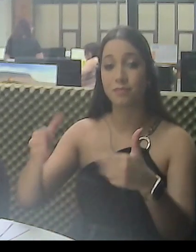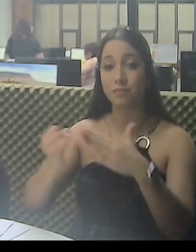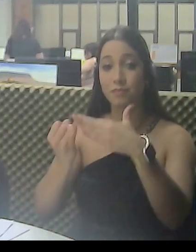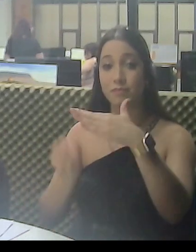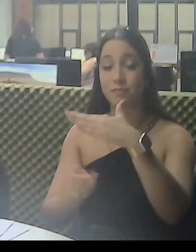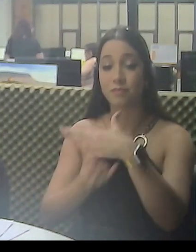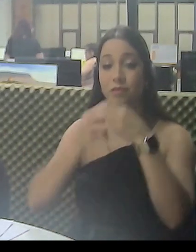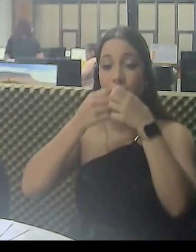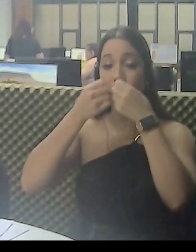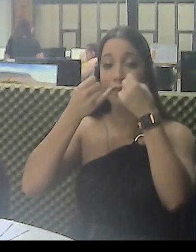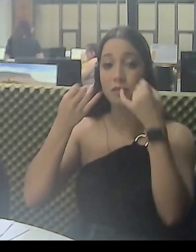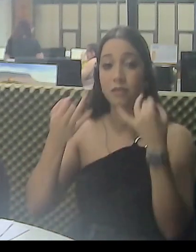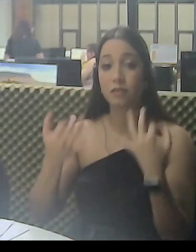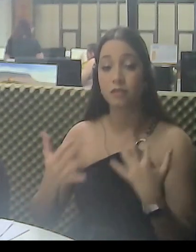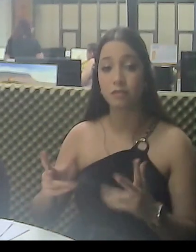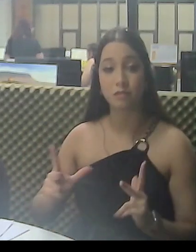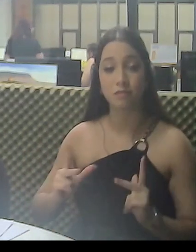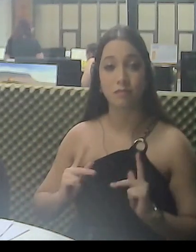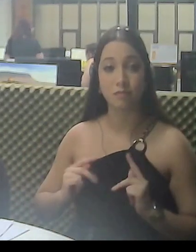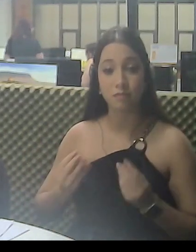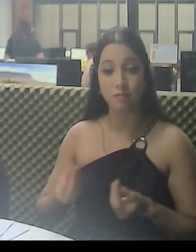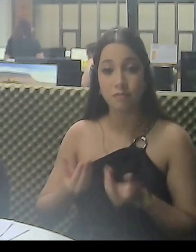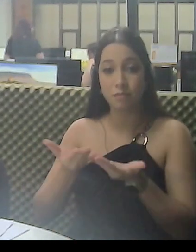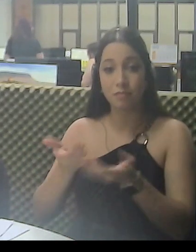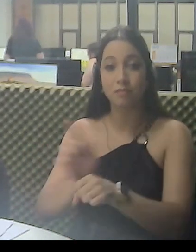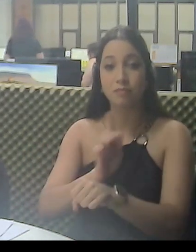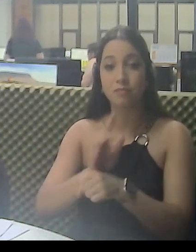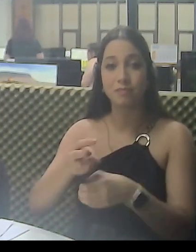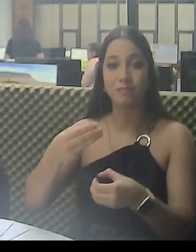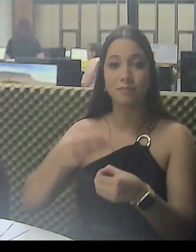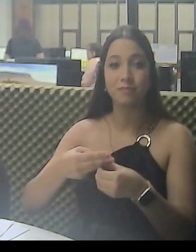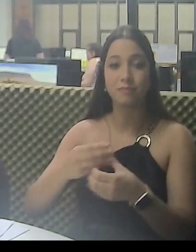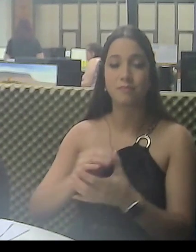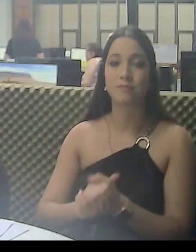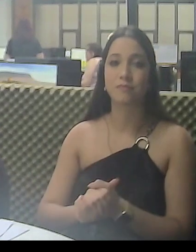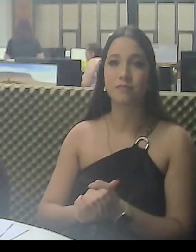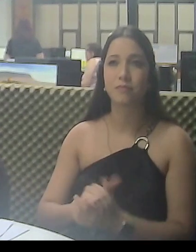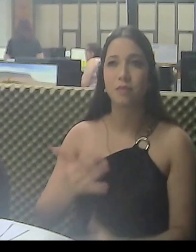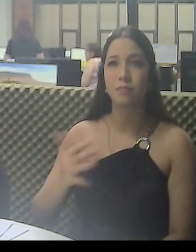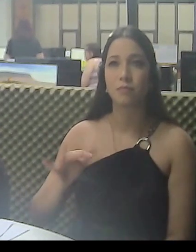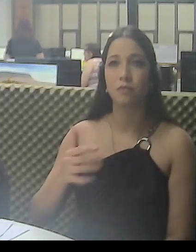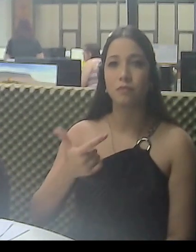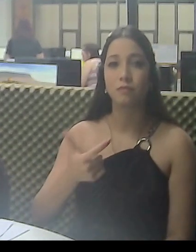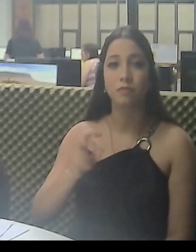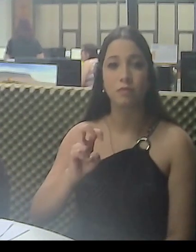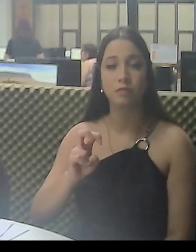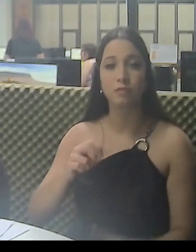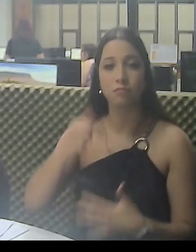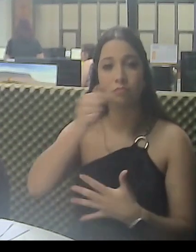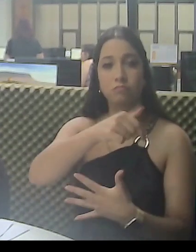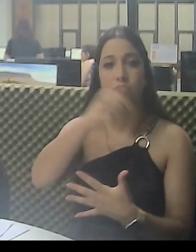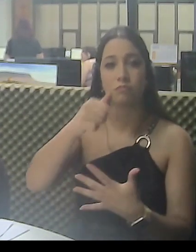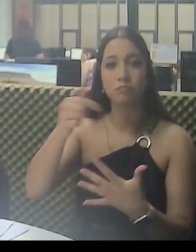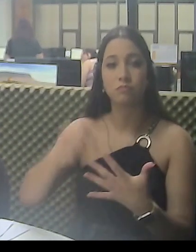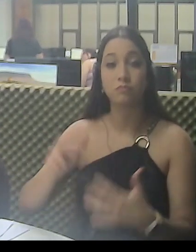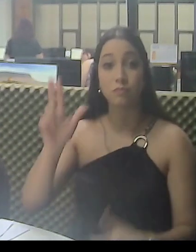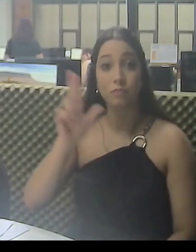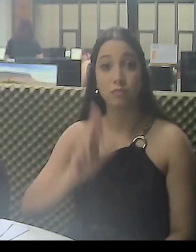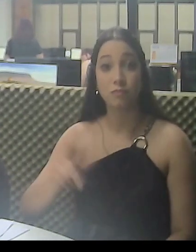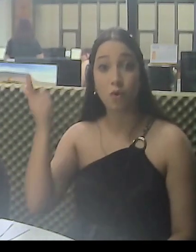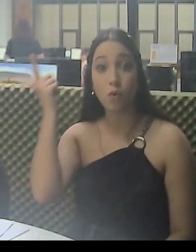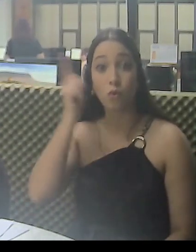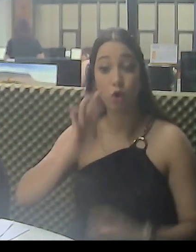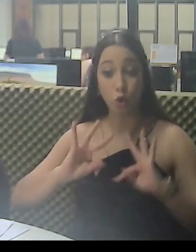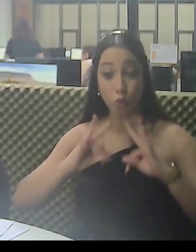entidade falou sobre o reconhecimento dado à gestão municipal. São mais ou menos 25 critérios. O Uberlândia conseguiu atender todos